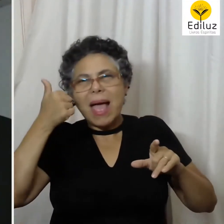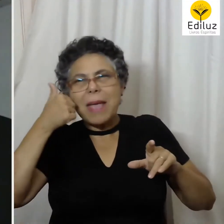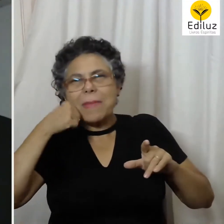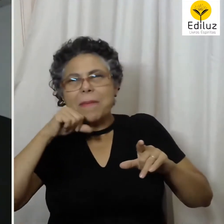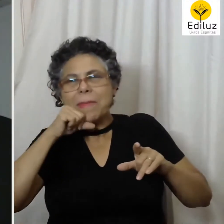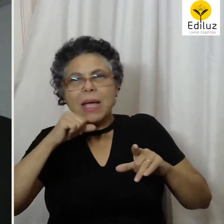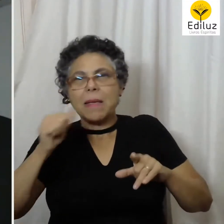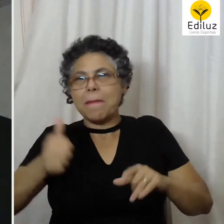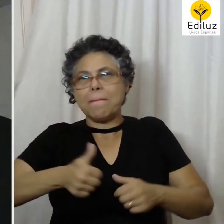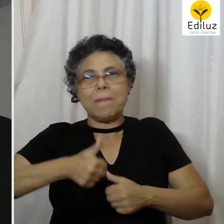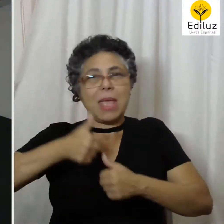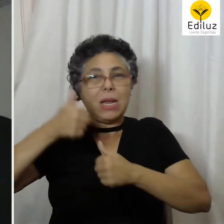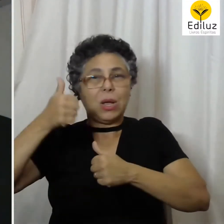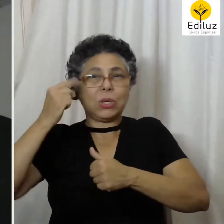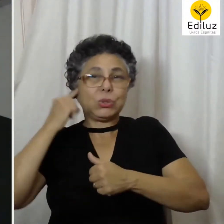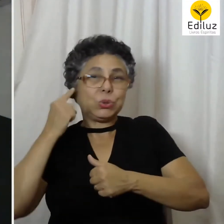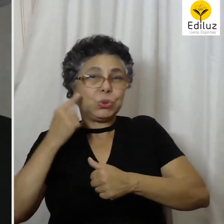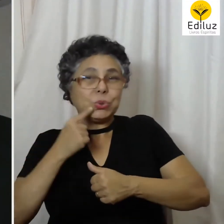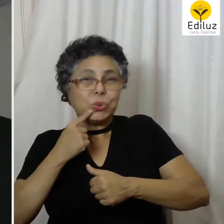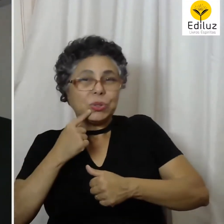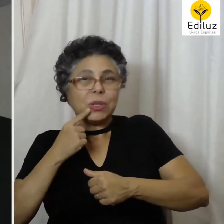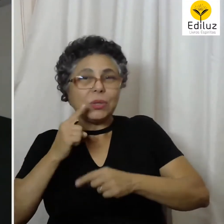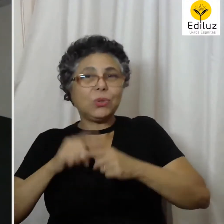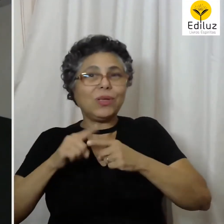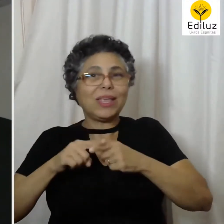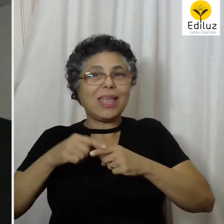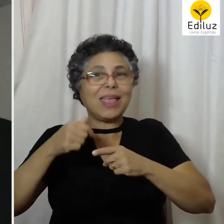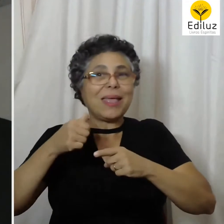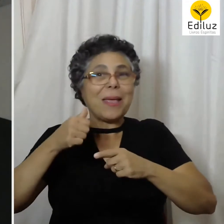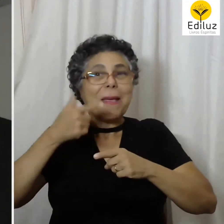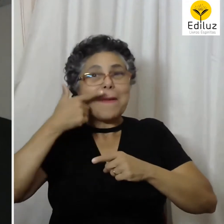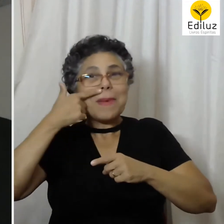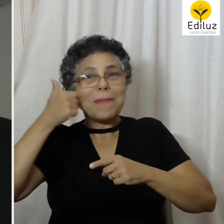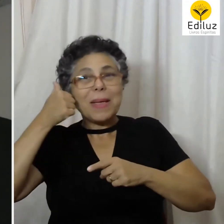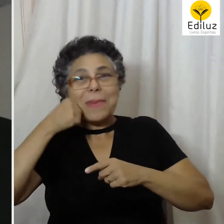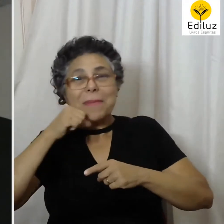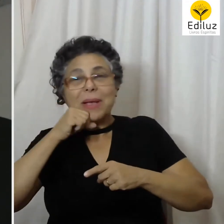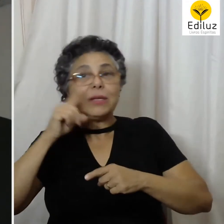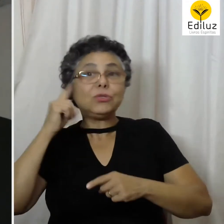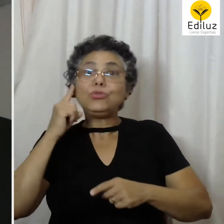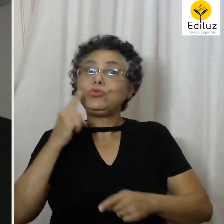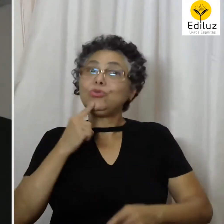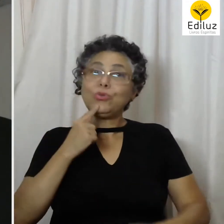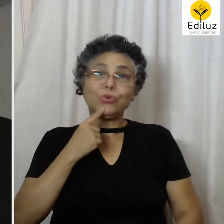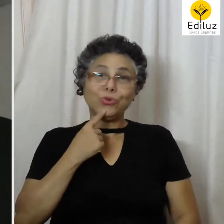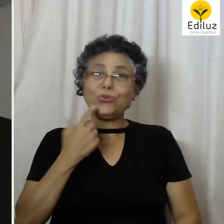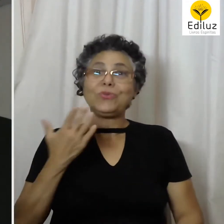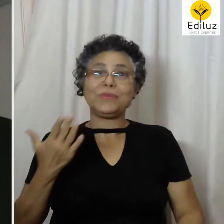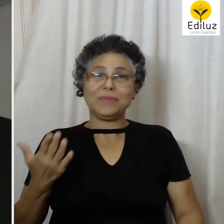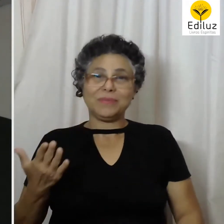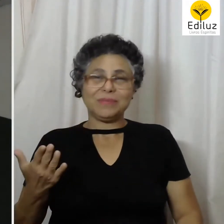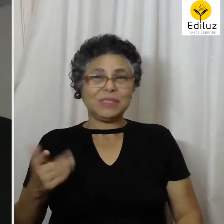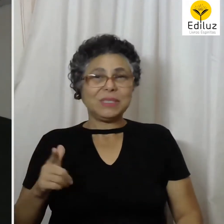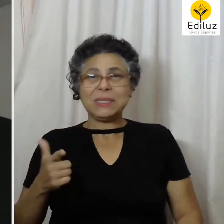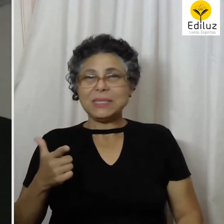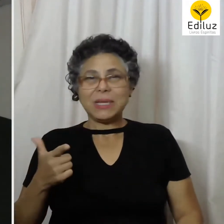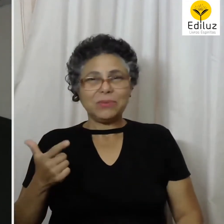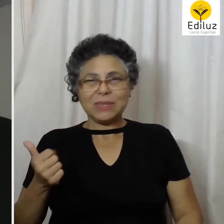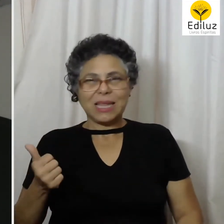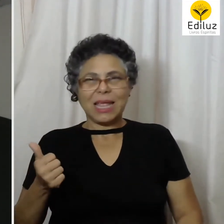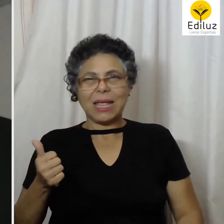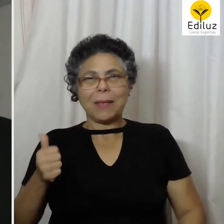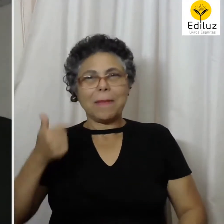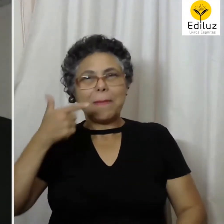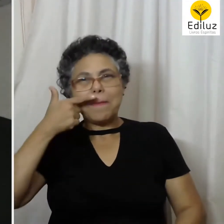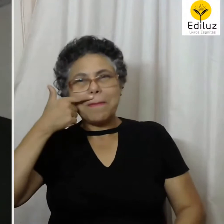para uma criança surda do que pais surdos. Não existem pais melhores para uma criança